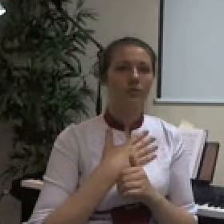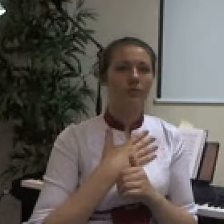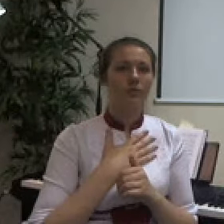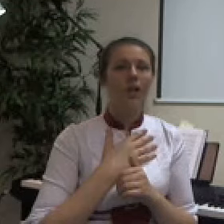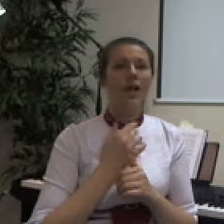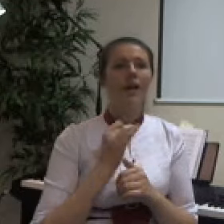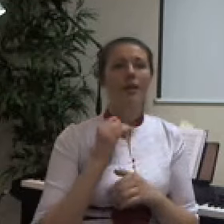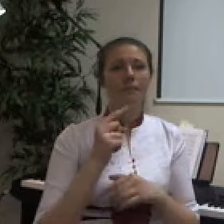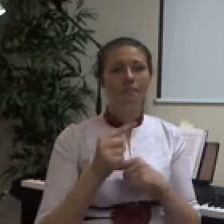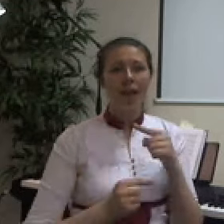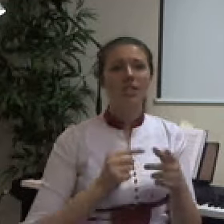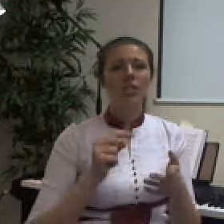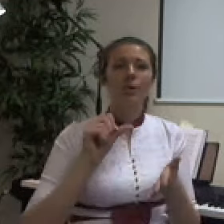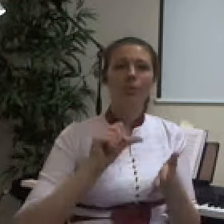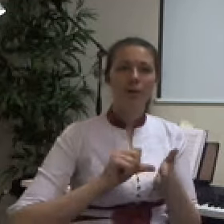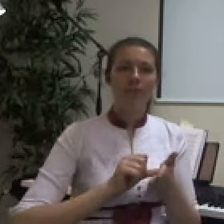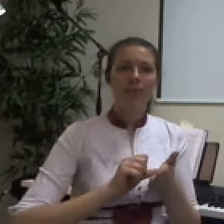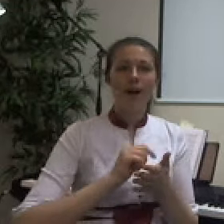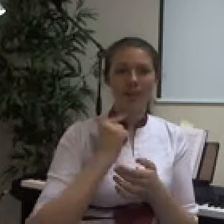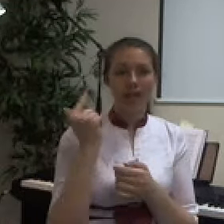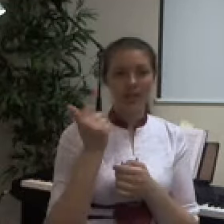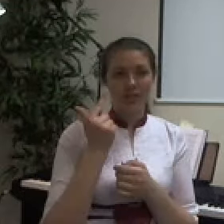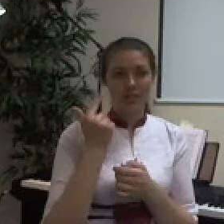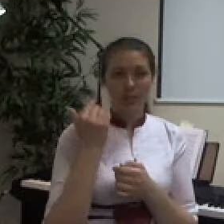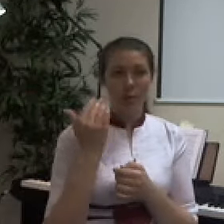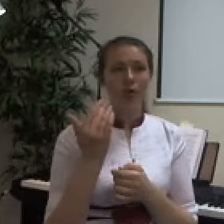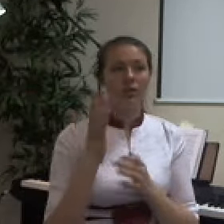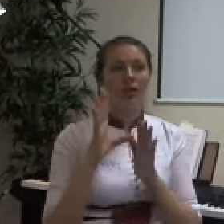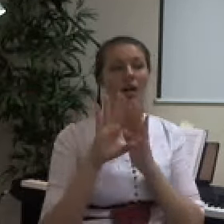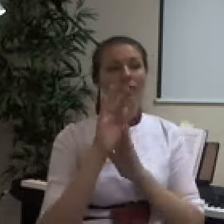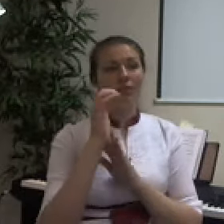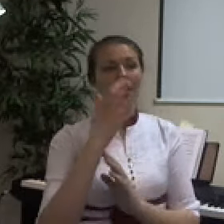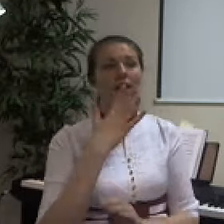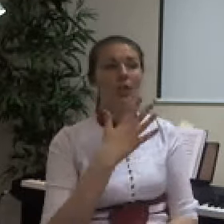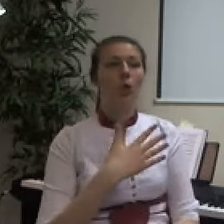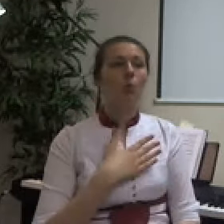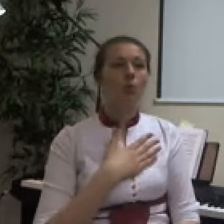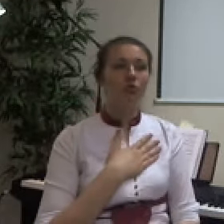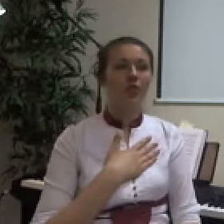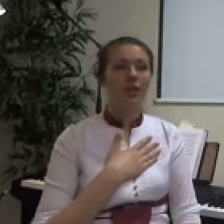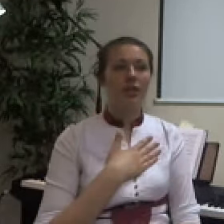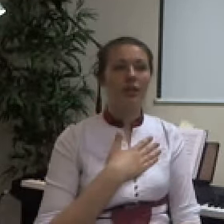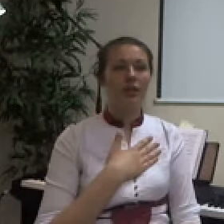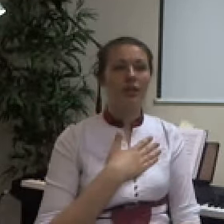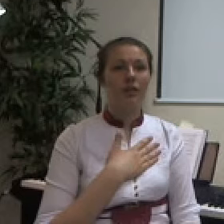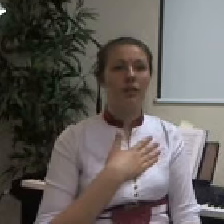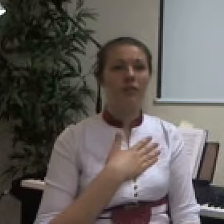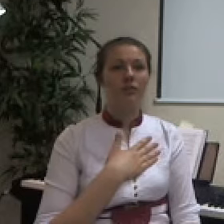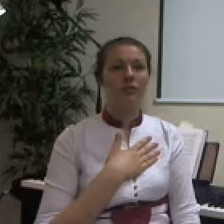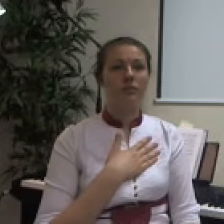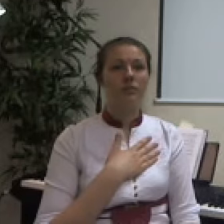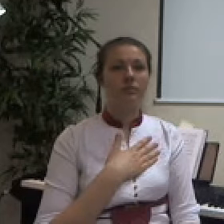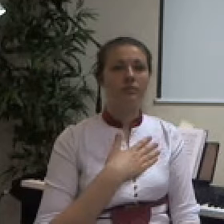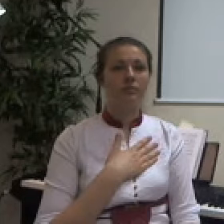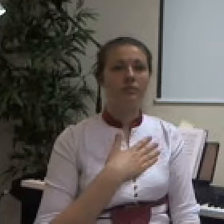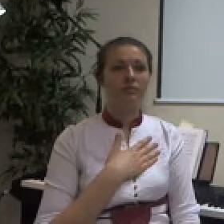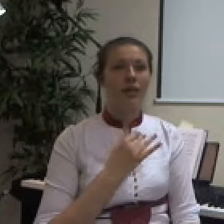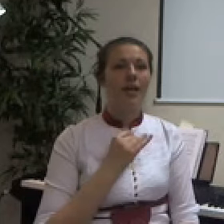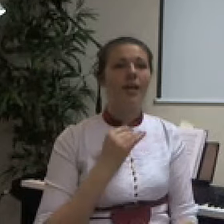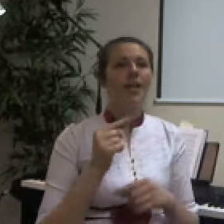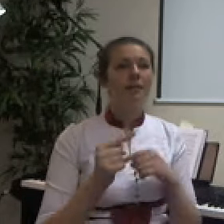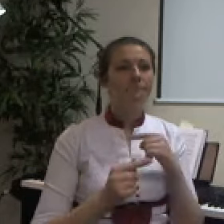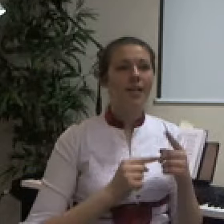и вечно пребывать, Господь, в твоей любви. ти